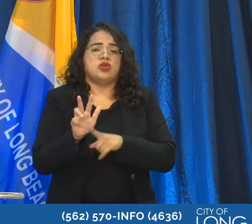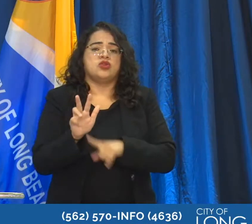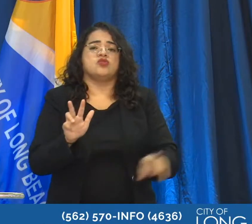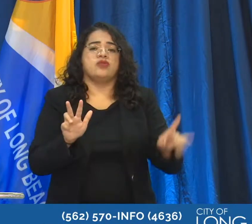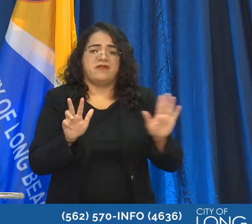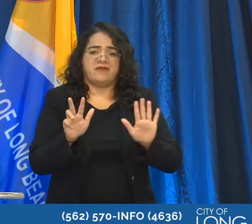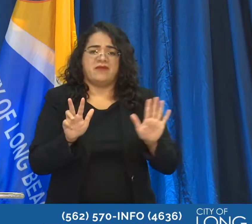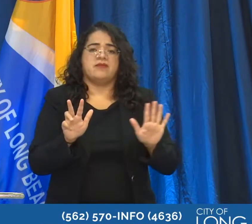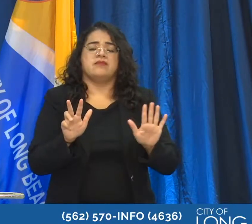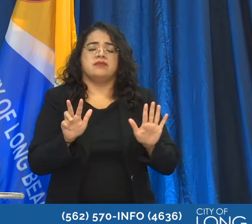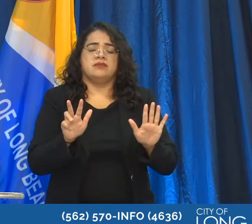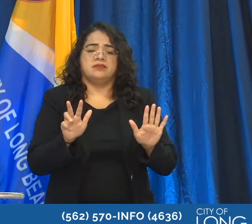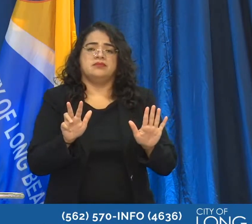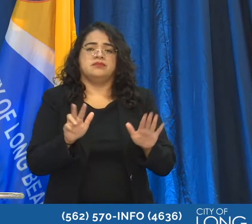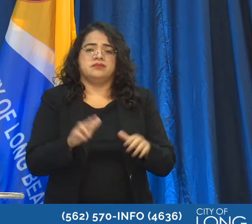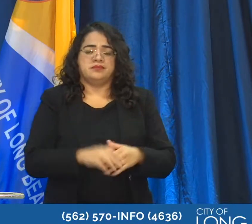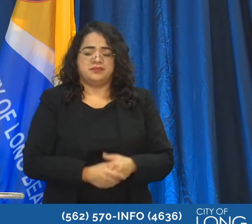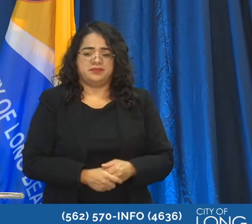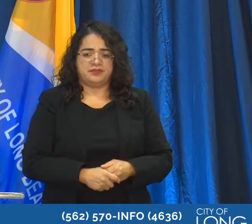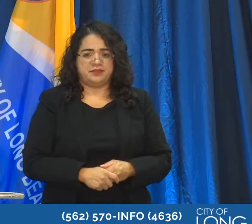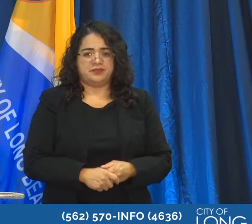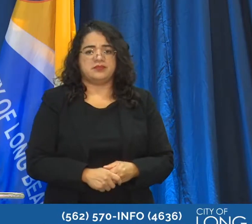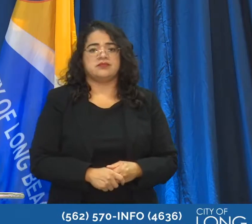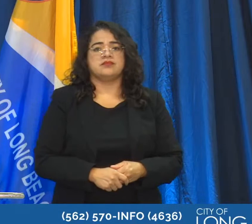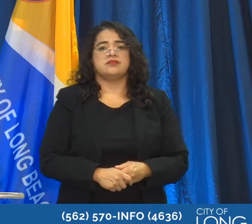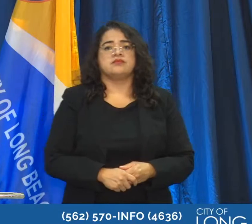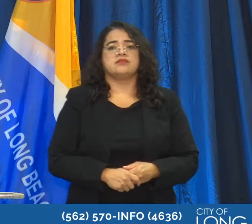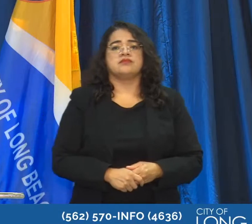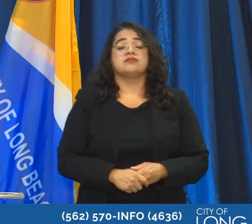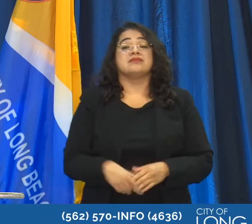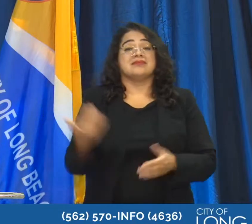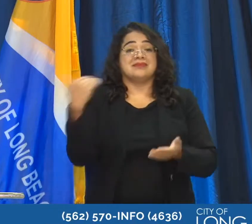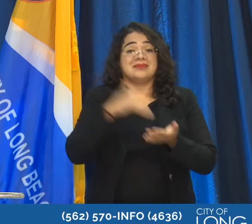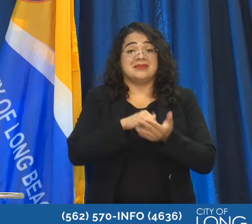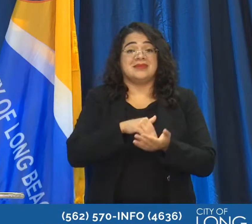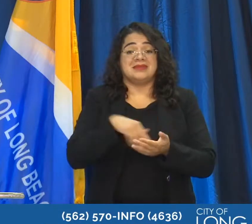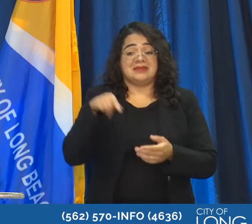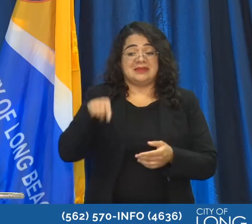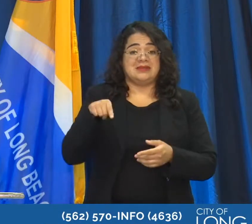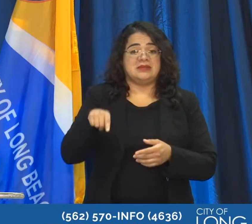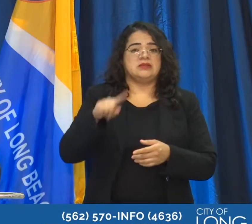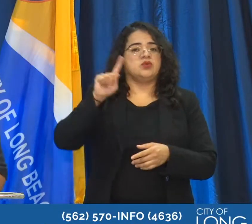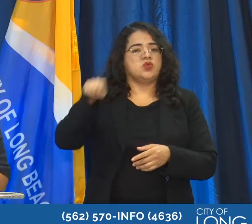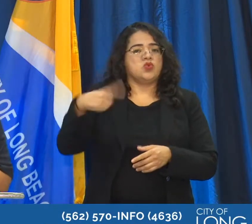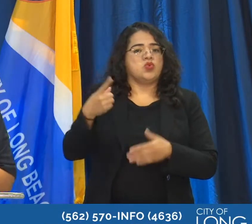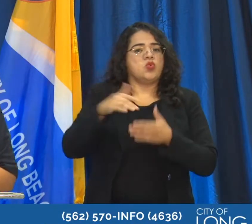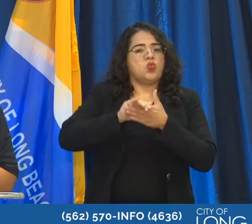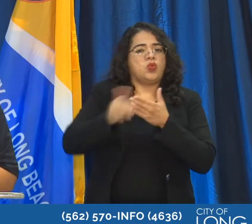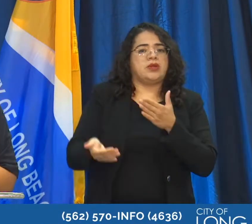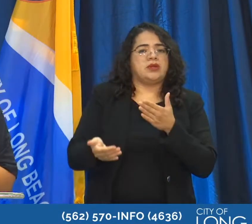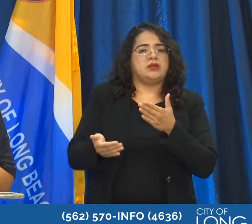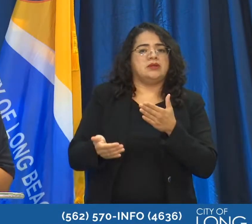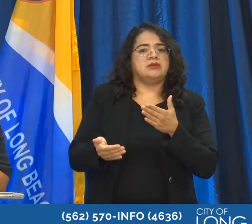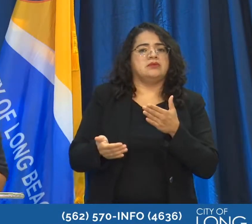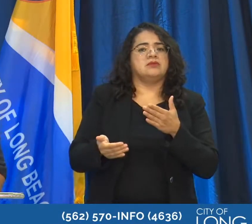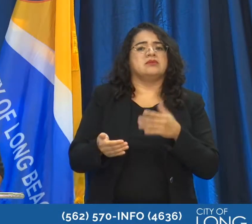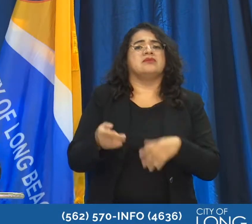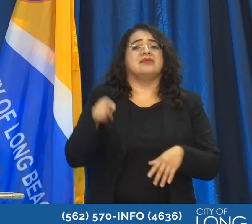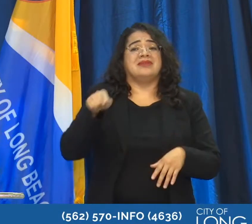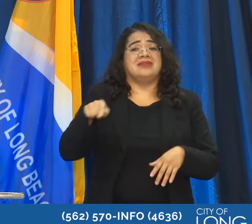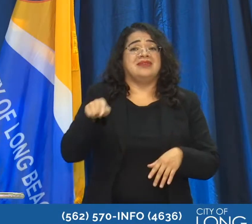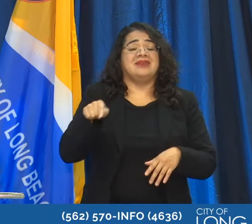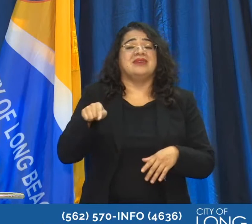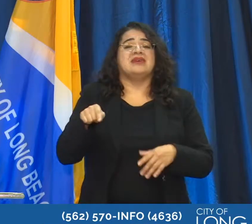tarde y de 3 a 5 de la tarde. Otra vez, solamente este sitio es el único que va a tener más de